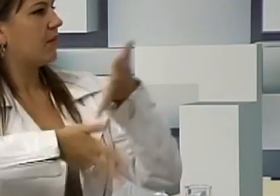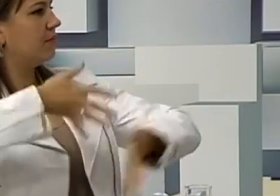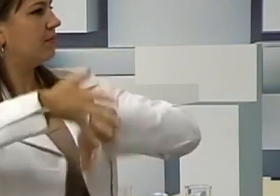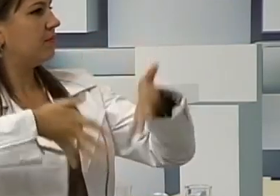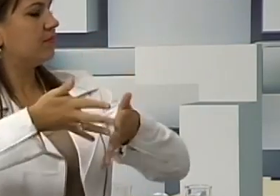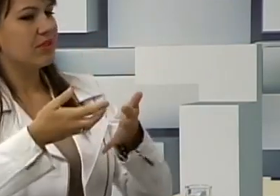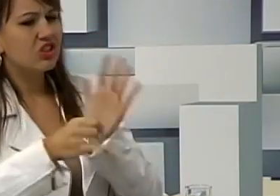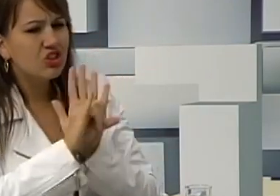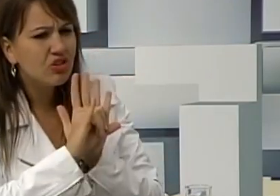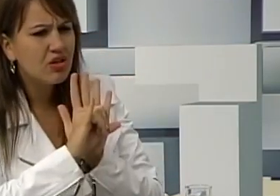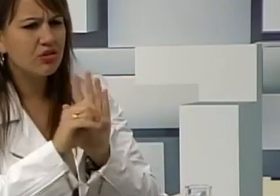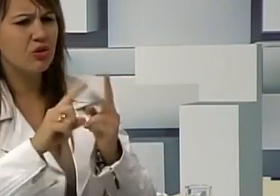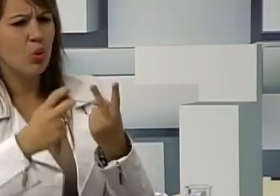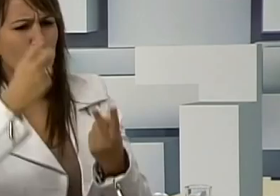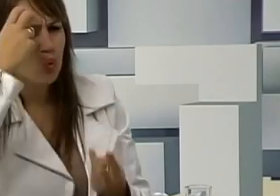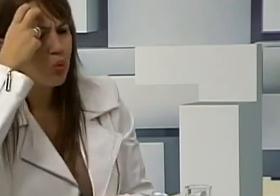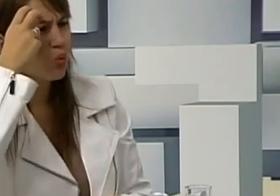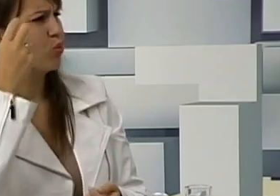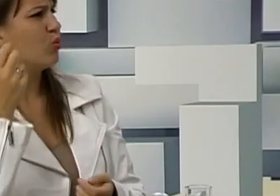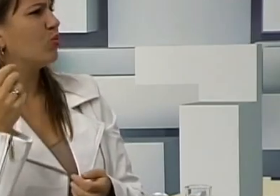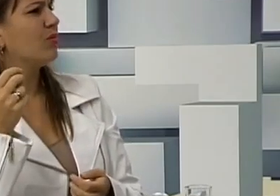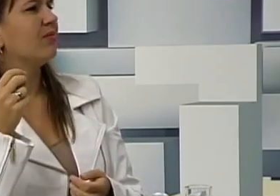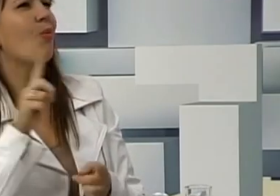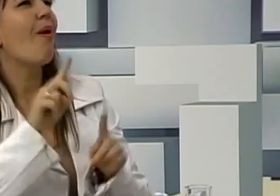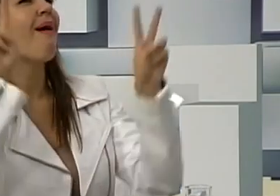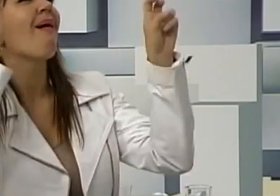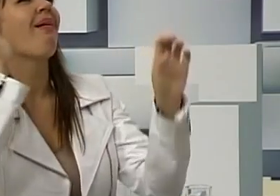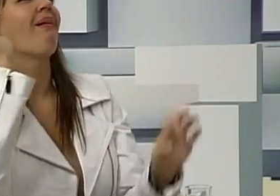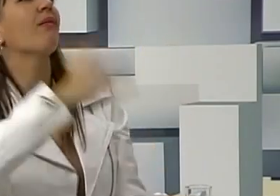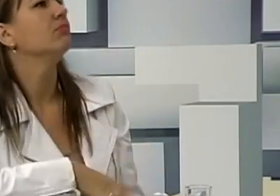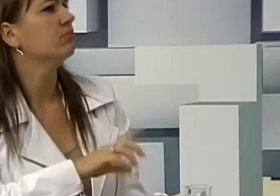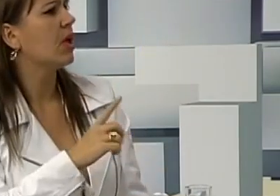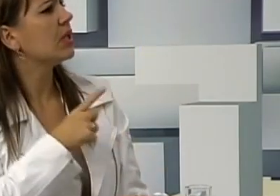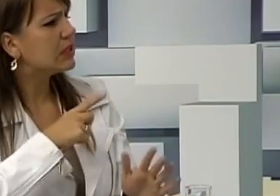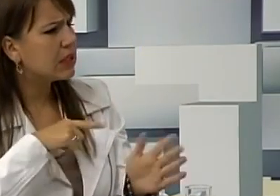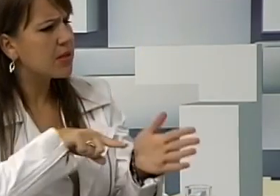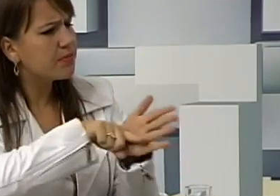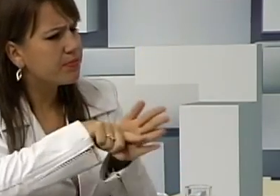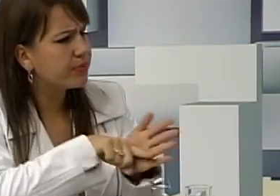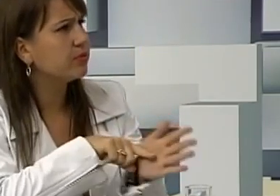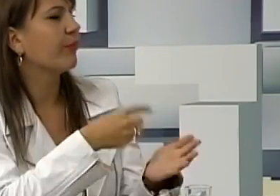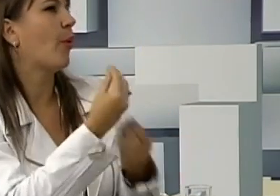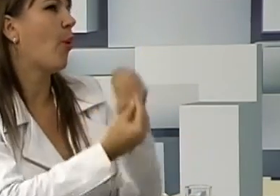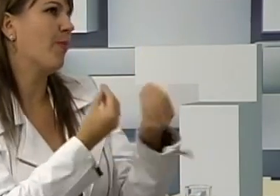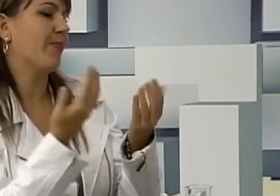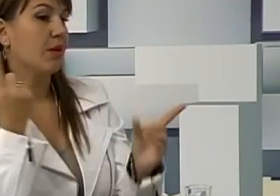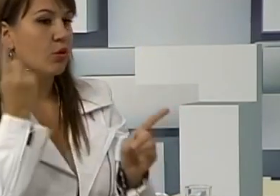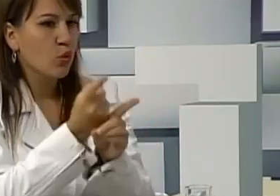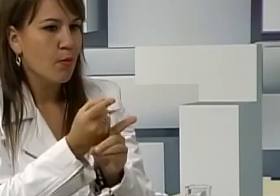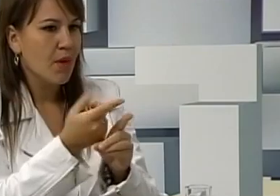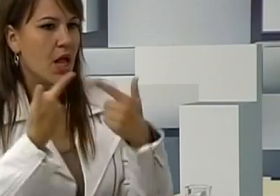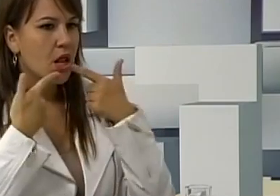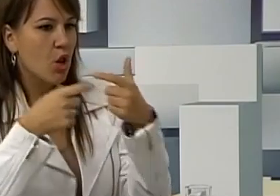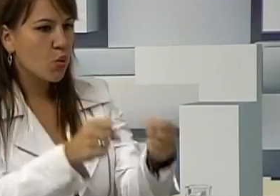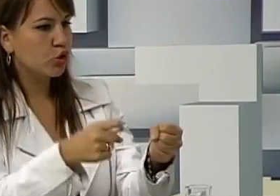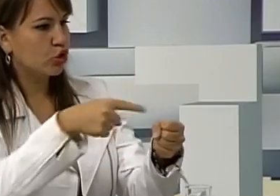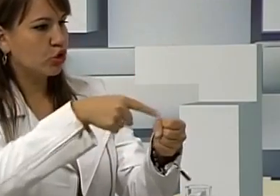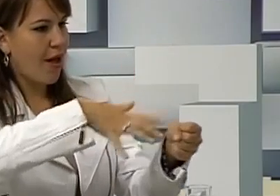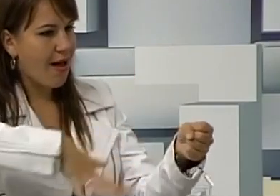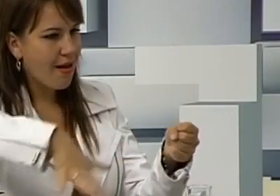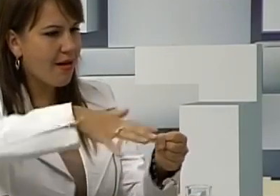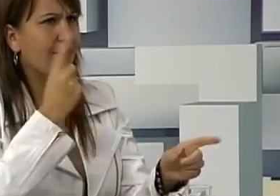uma deficiência. Não, eles não se veem desta forma. Uhum. O que eles entendem é a importância de se ter o uso da língua,